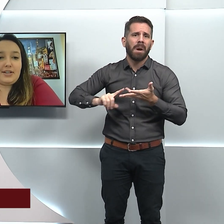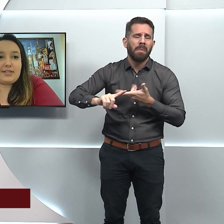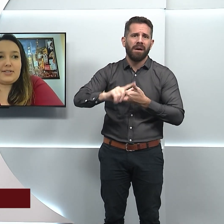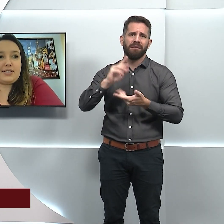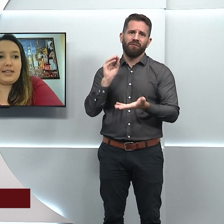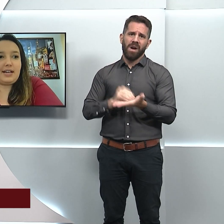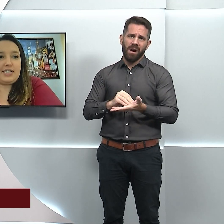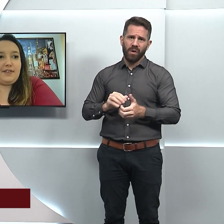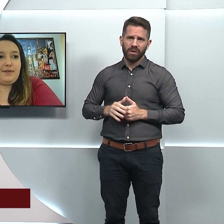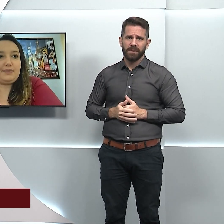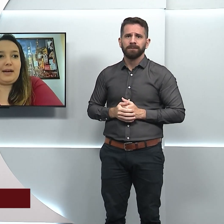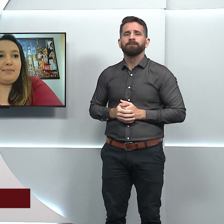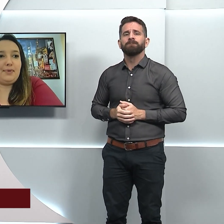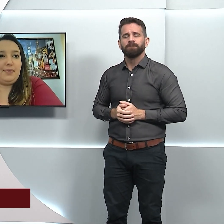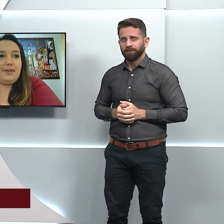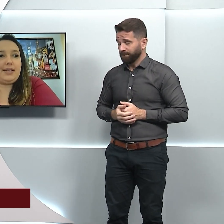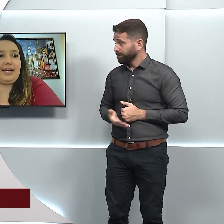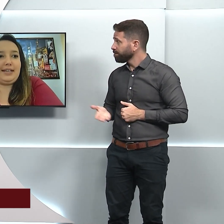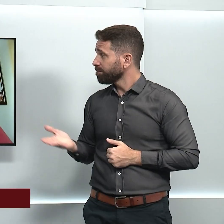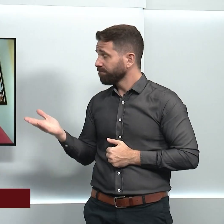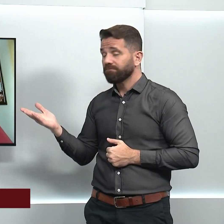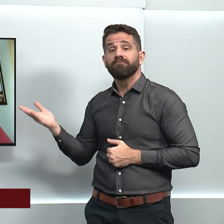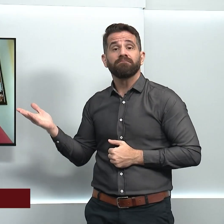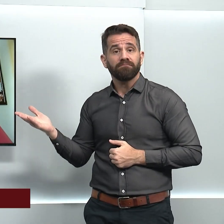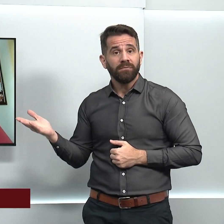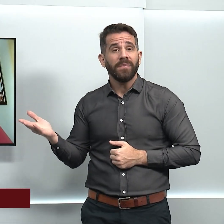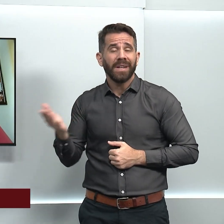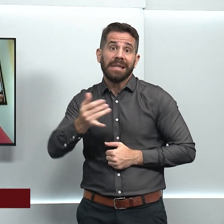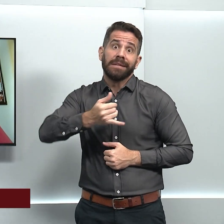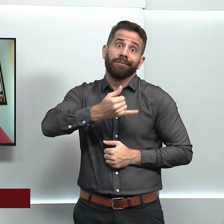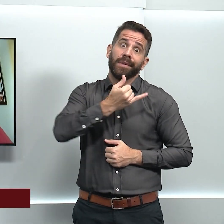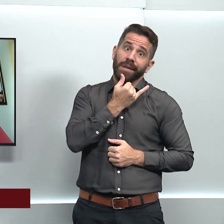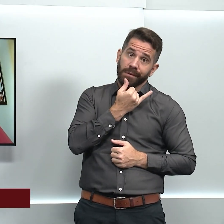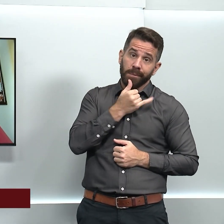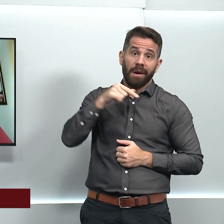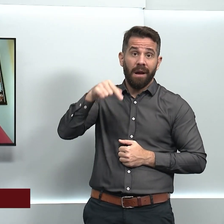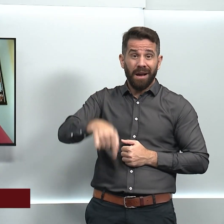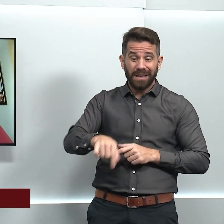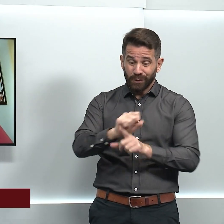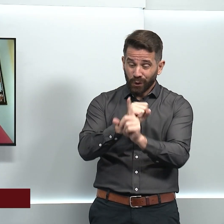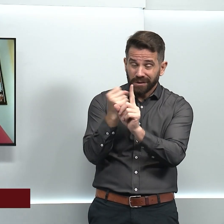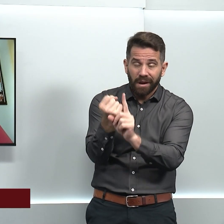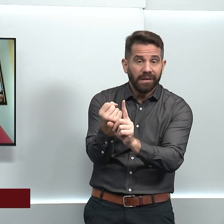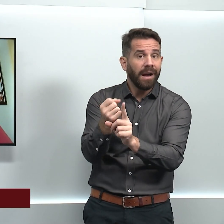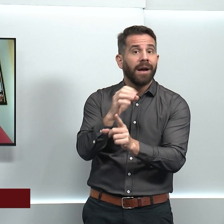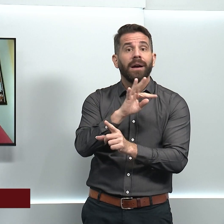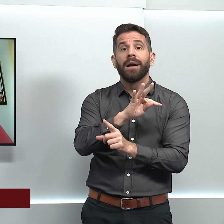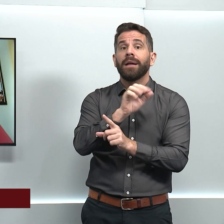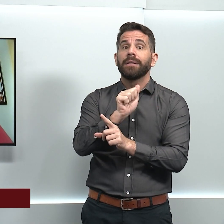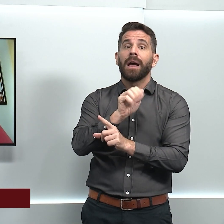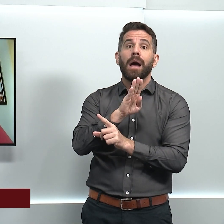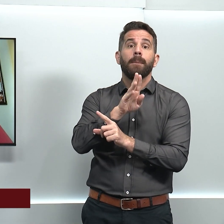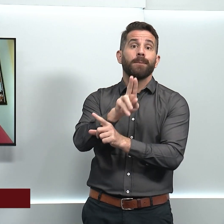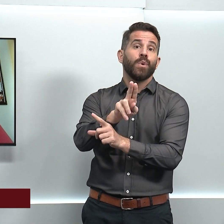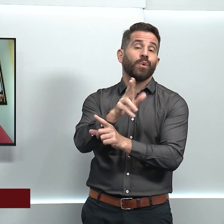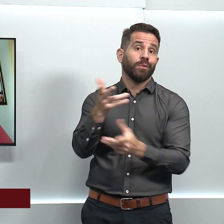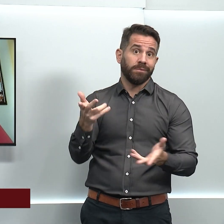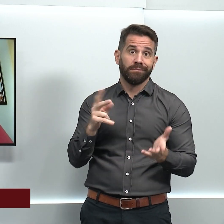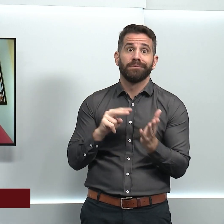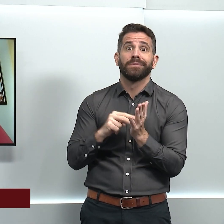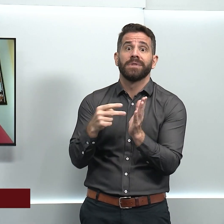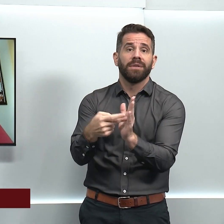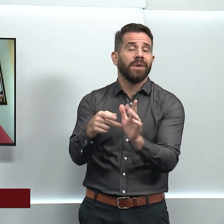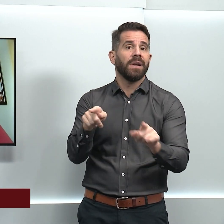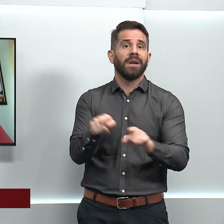Infelizmente, nossa sociedade vive um tabu, né, que a gente não pode falar sobre sexualidade, a gente não pode falar nem o nome, né,